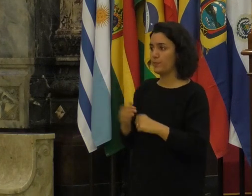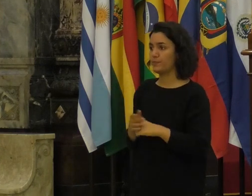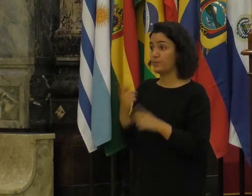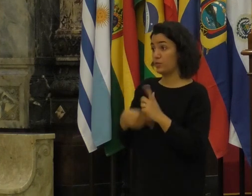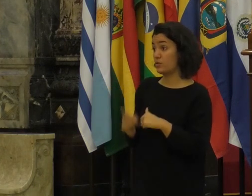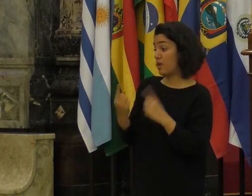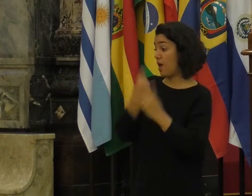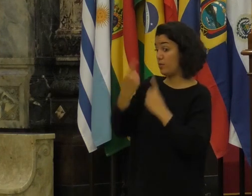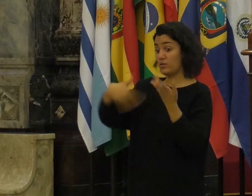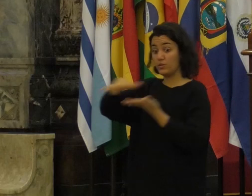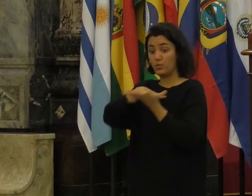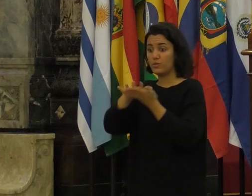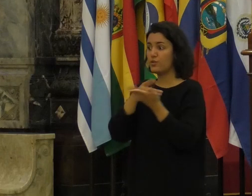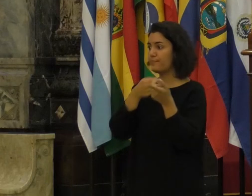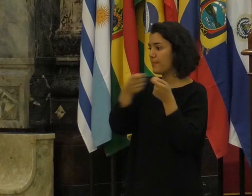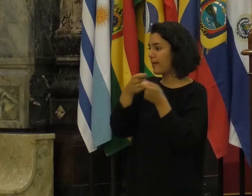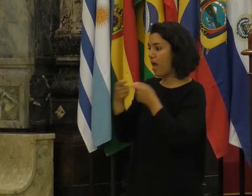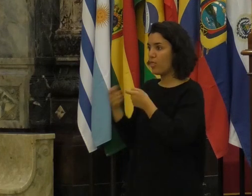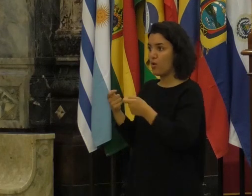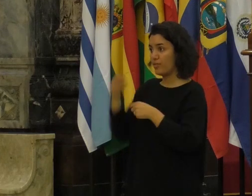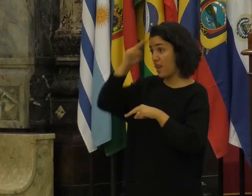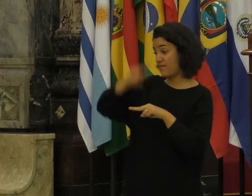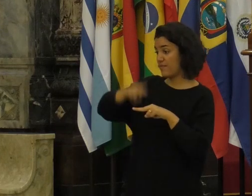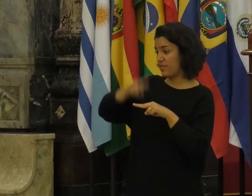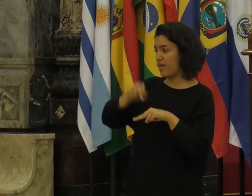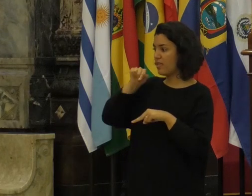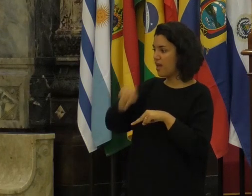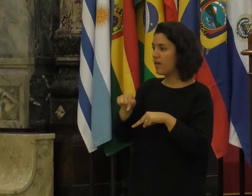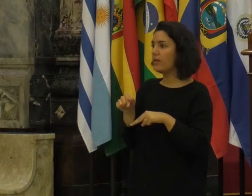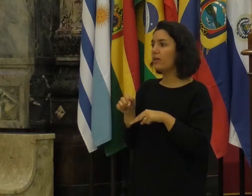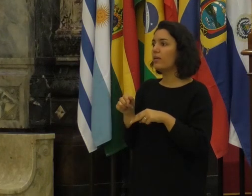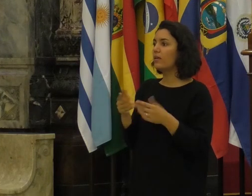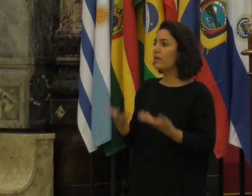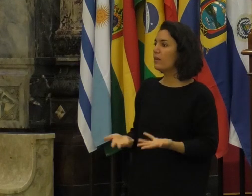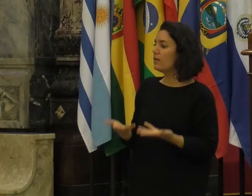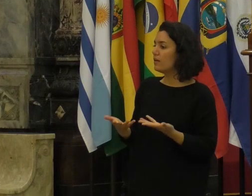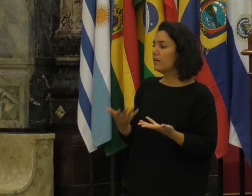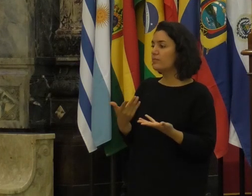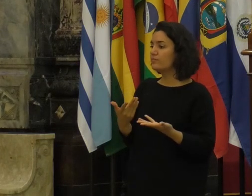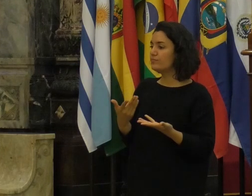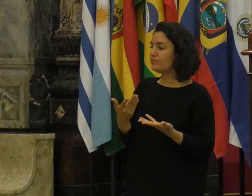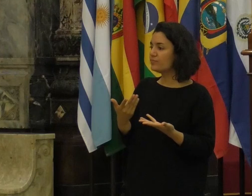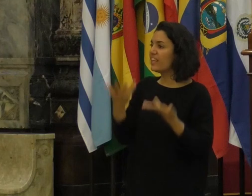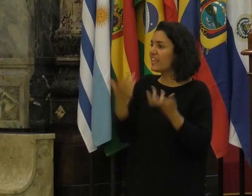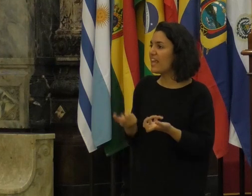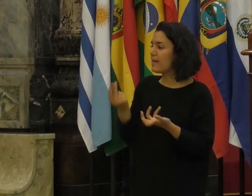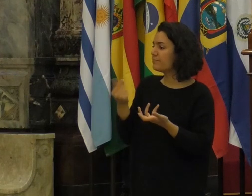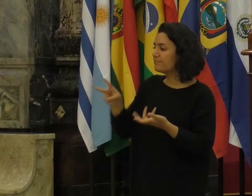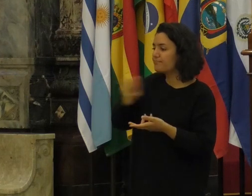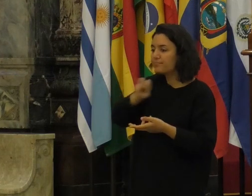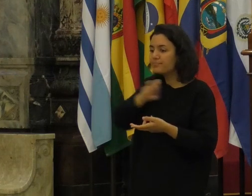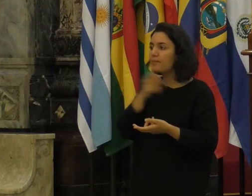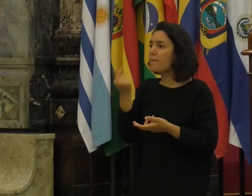Pero en muchos casos el mercado de la enfermedad lucra con esos recursos con desmesuras